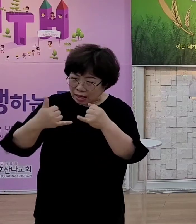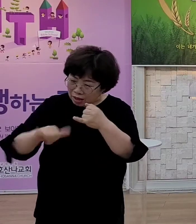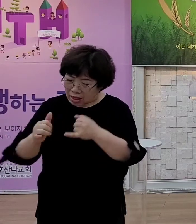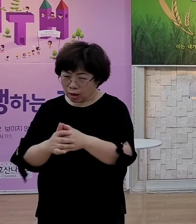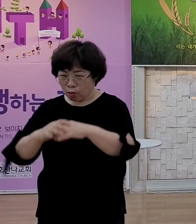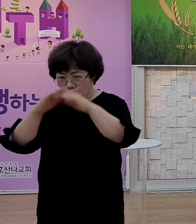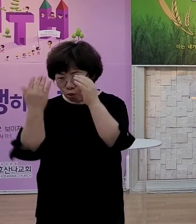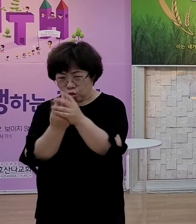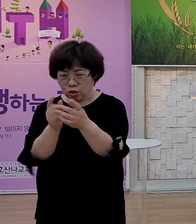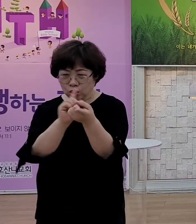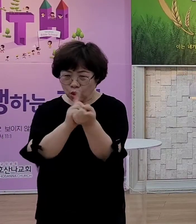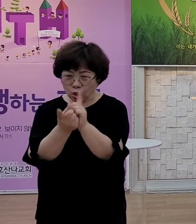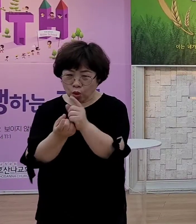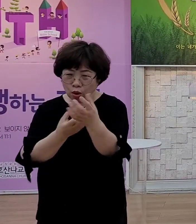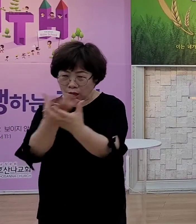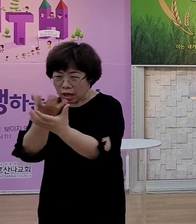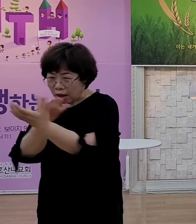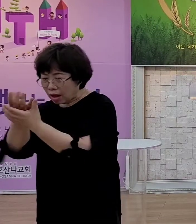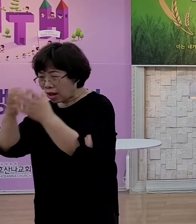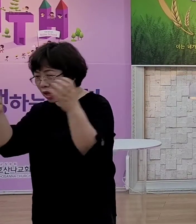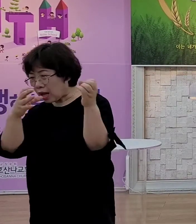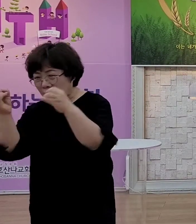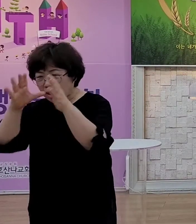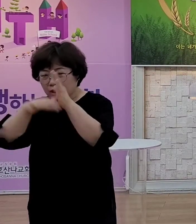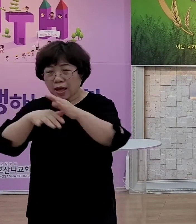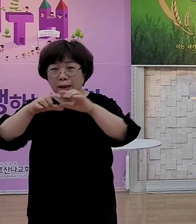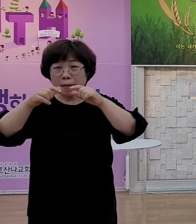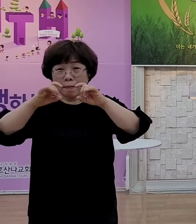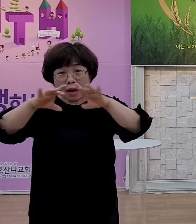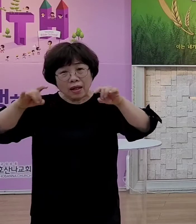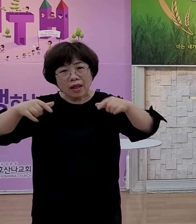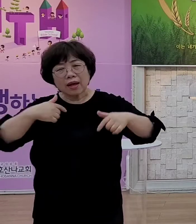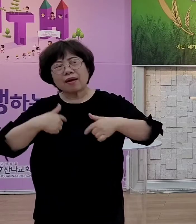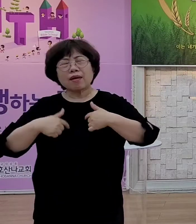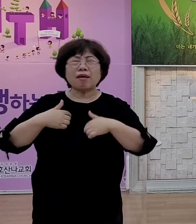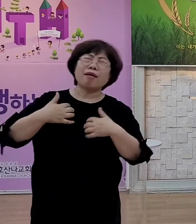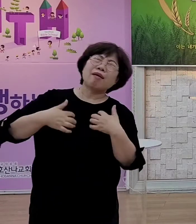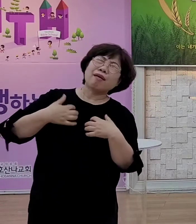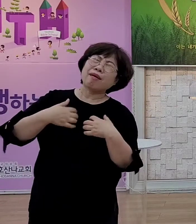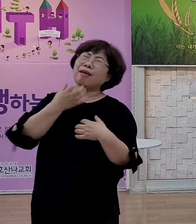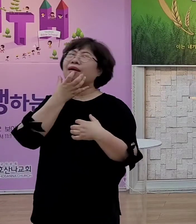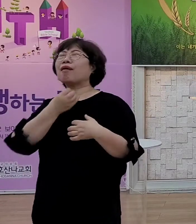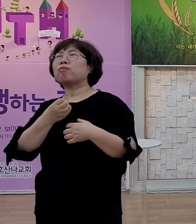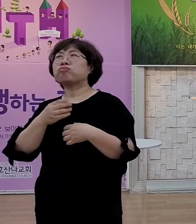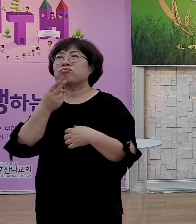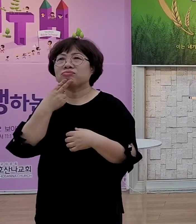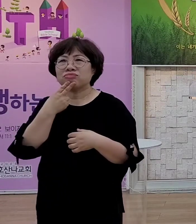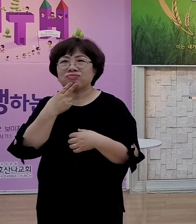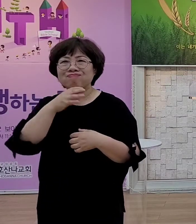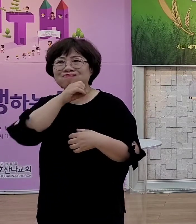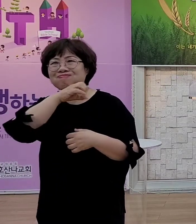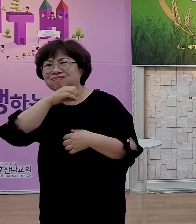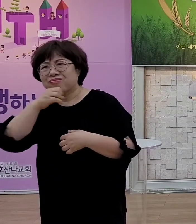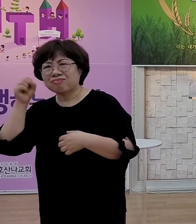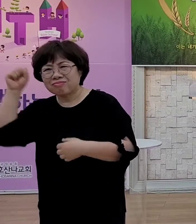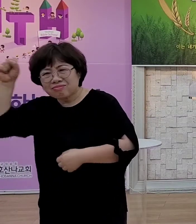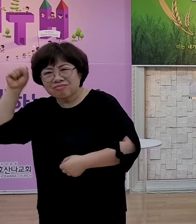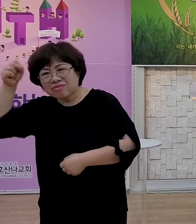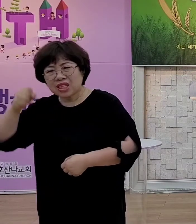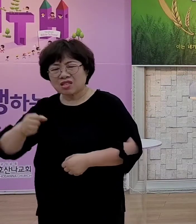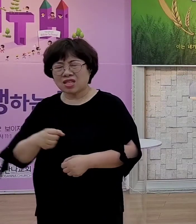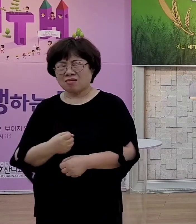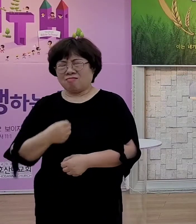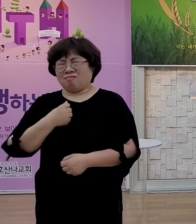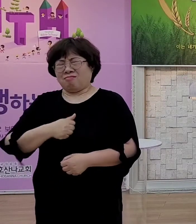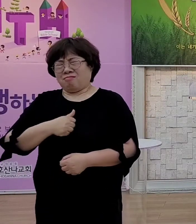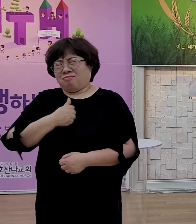불평이 하는 말마다 감사하다, 기쁘다, 너무 행복하다가 아니고 자꾸 말만 하면 불평이, 자꾸 말만 하면